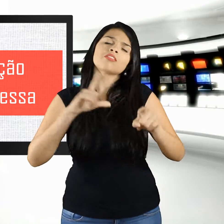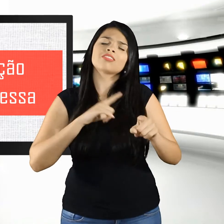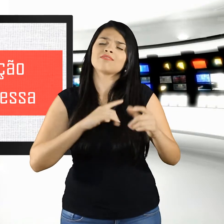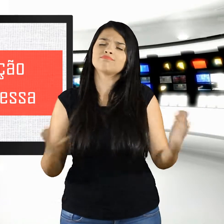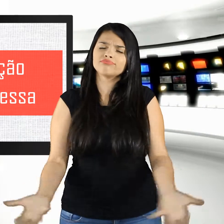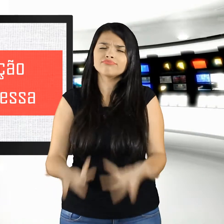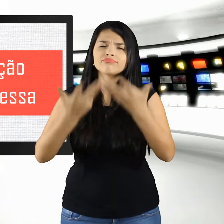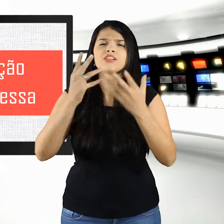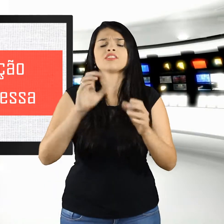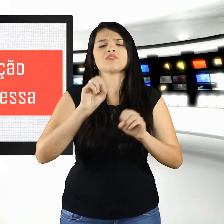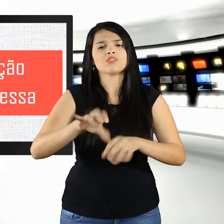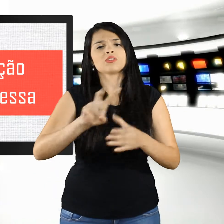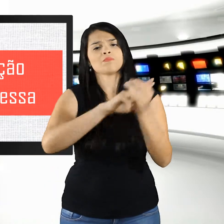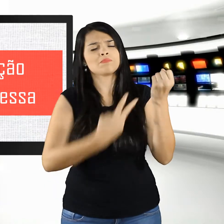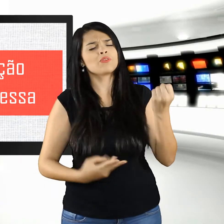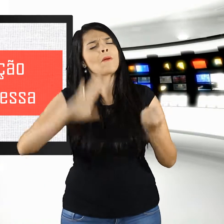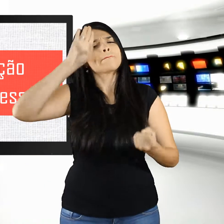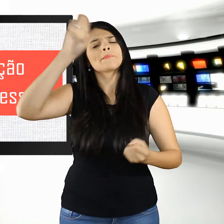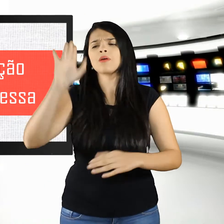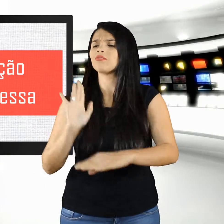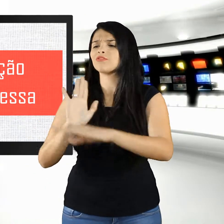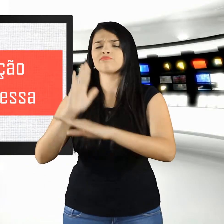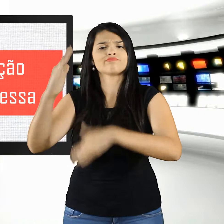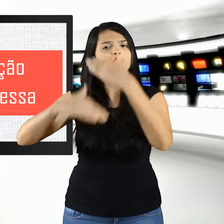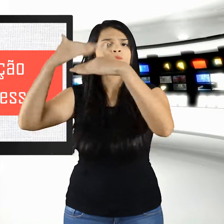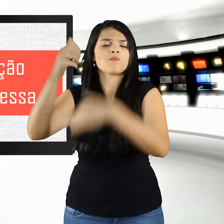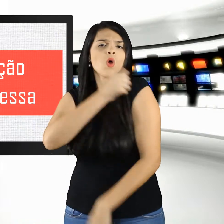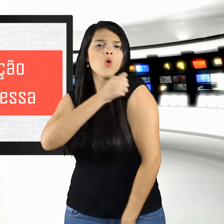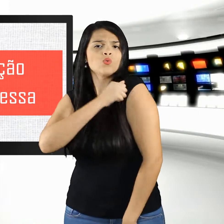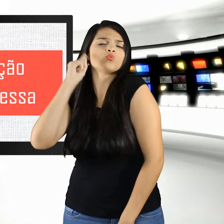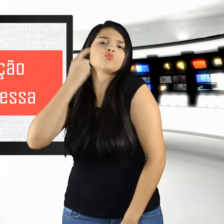os surdos como forma mais apropriada de educação, acredita a professora.